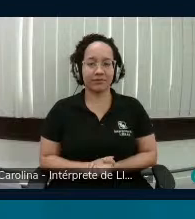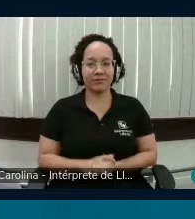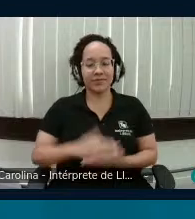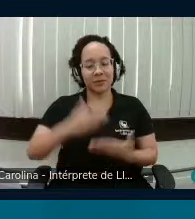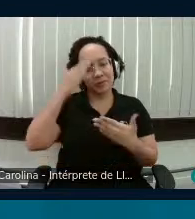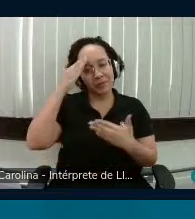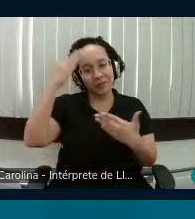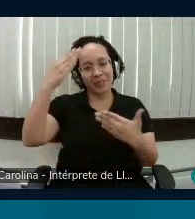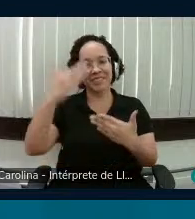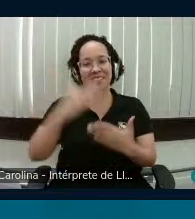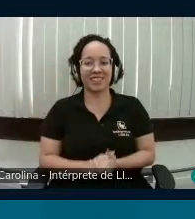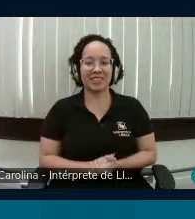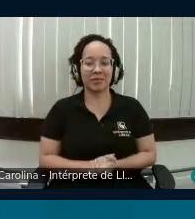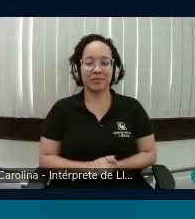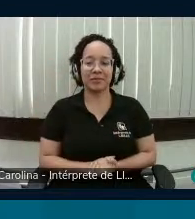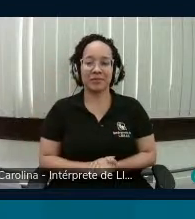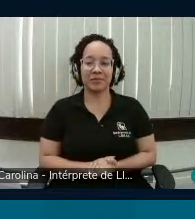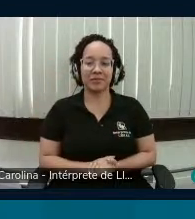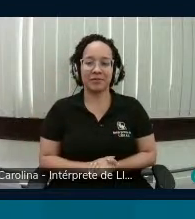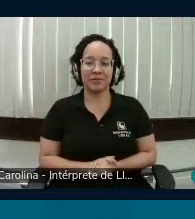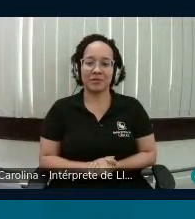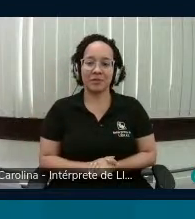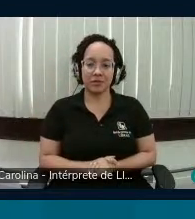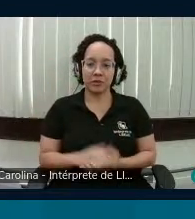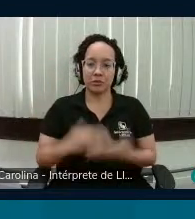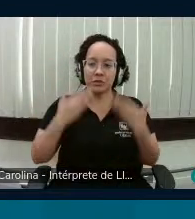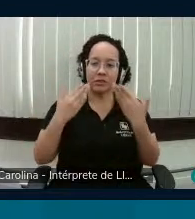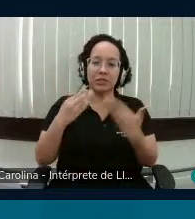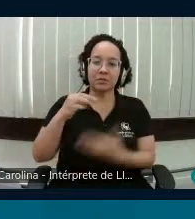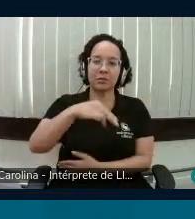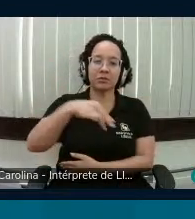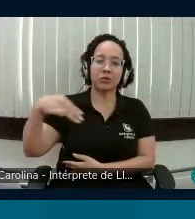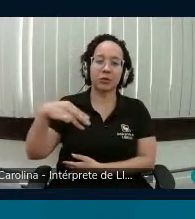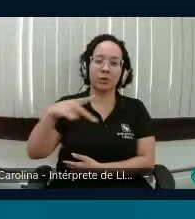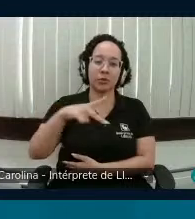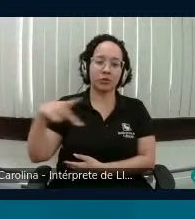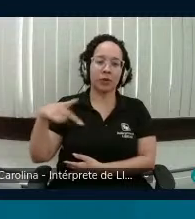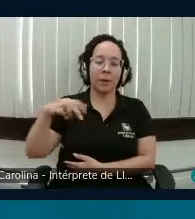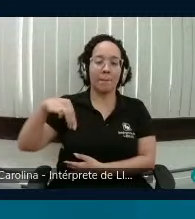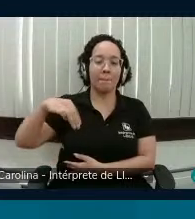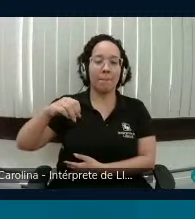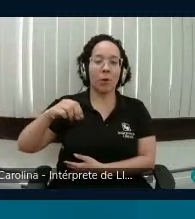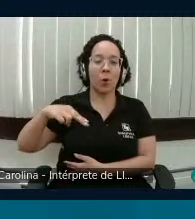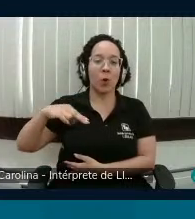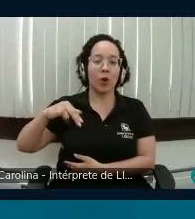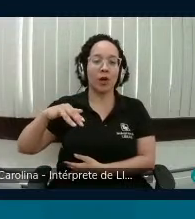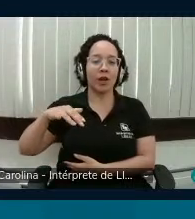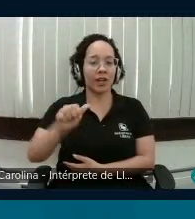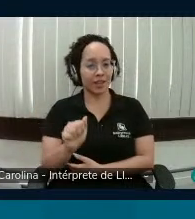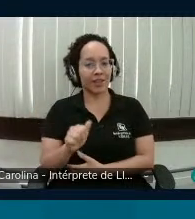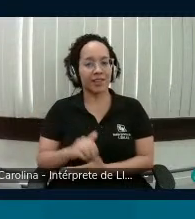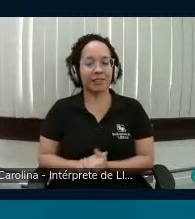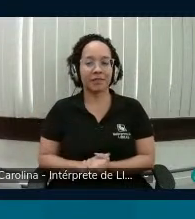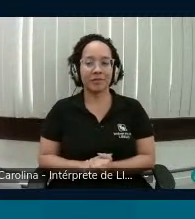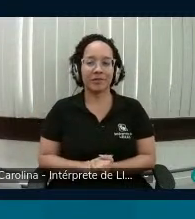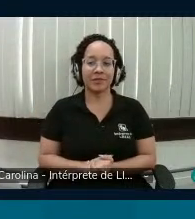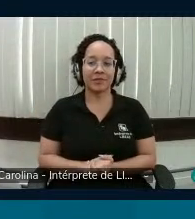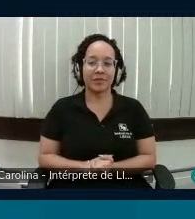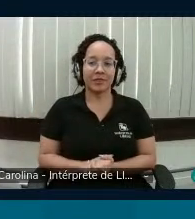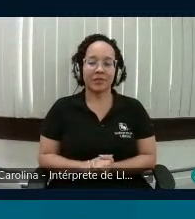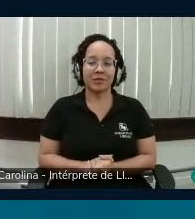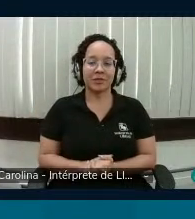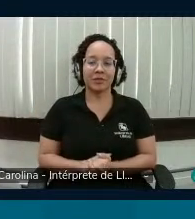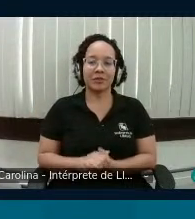Obrigada. Vou apresentar a professora Mônica um pouquinho, né? Embora todos já a conheçam, e quando a gente diz que sente uma admiração assim,